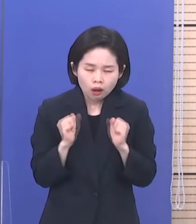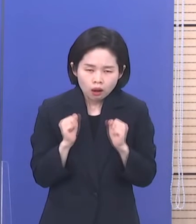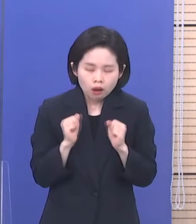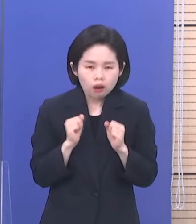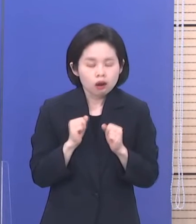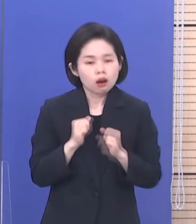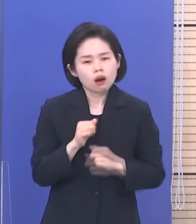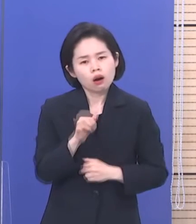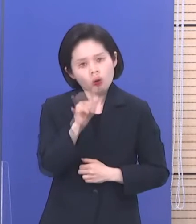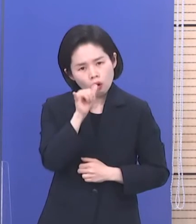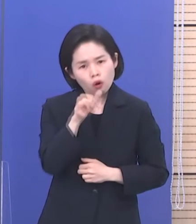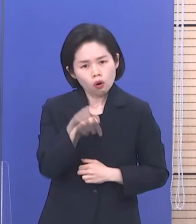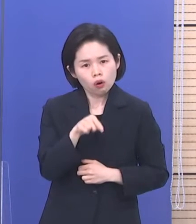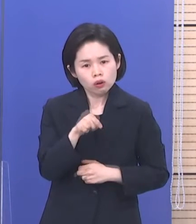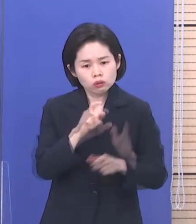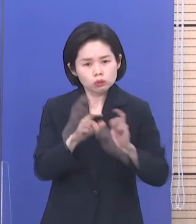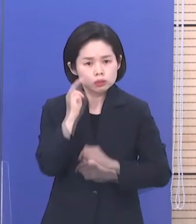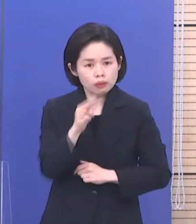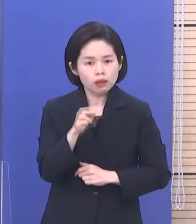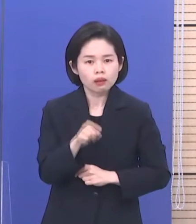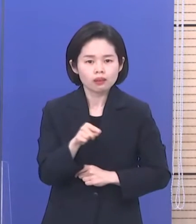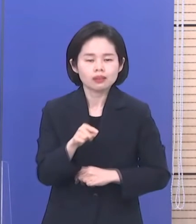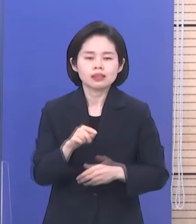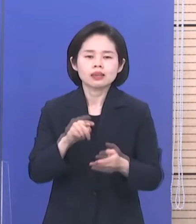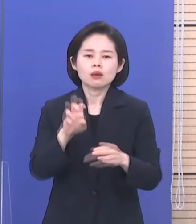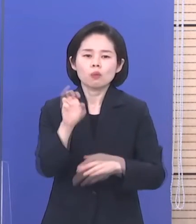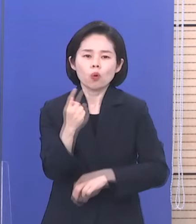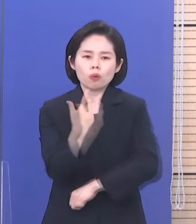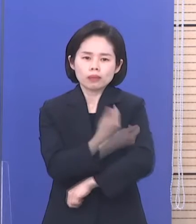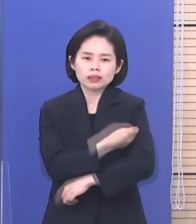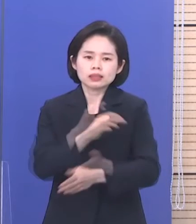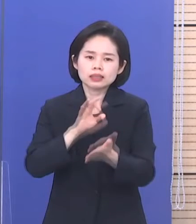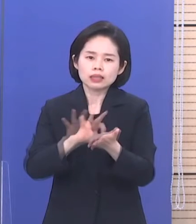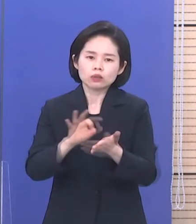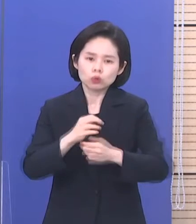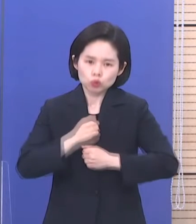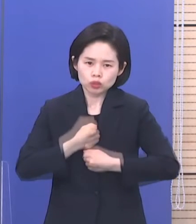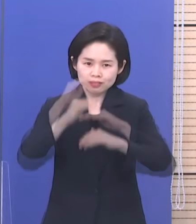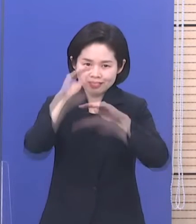있어 이것도 사용상의 주의사항에 반영하였습니다.